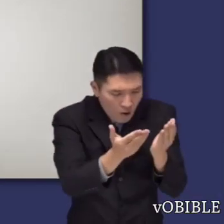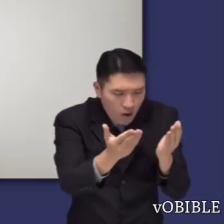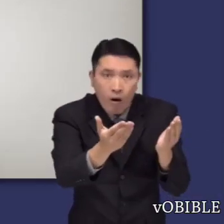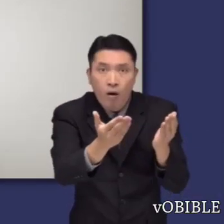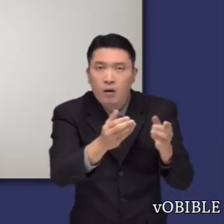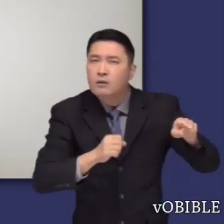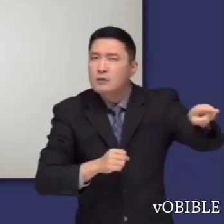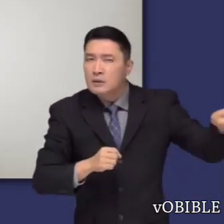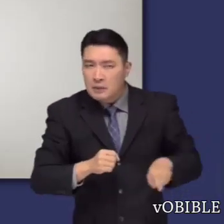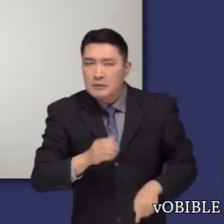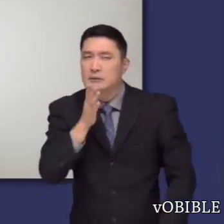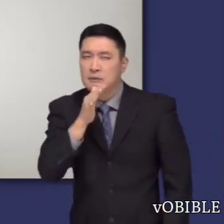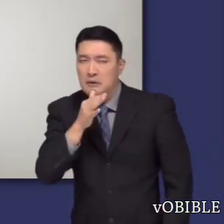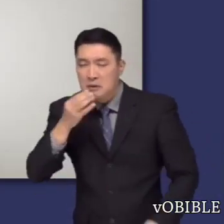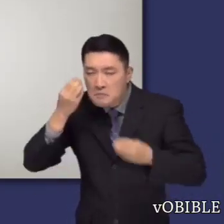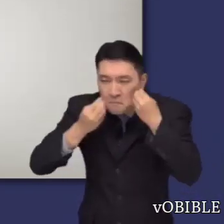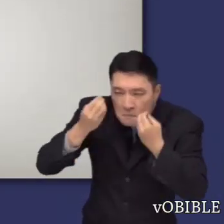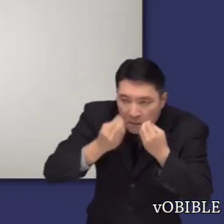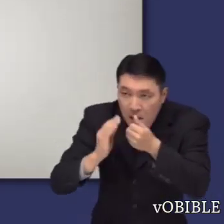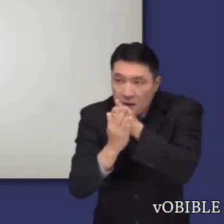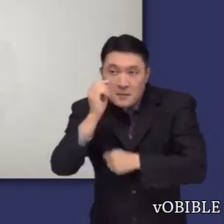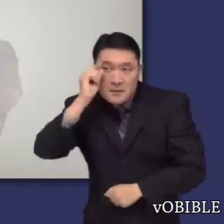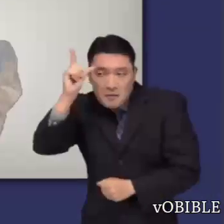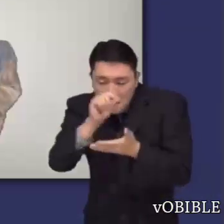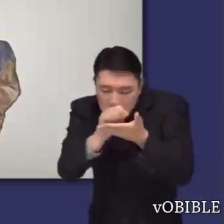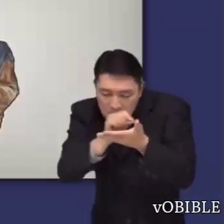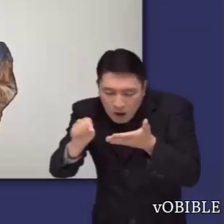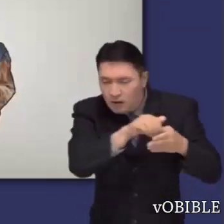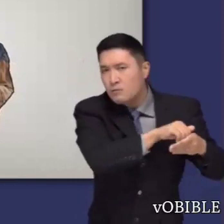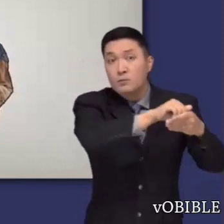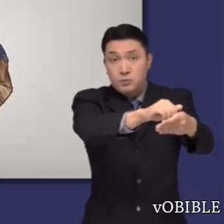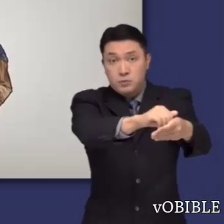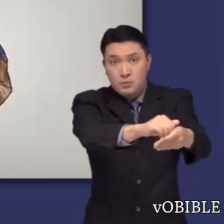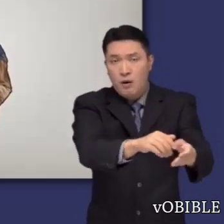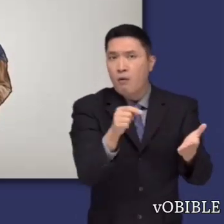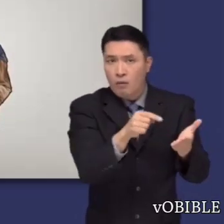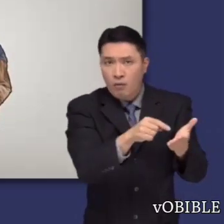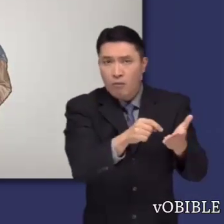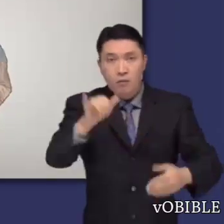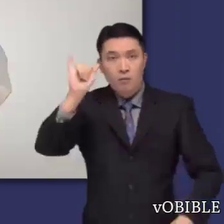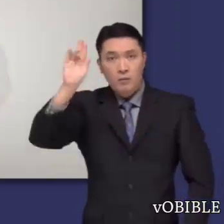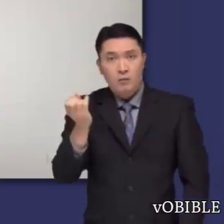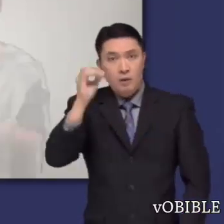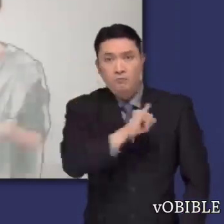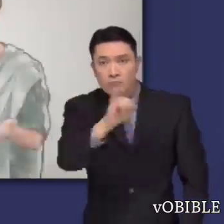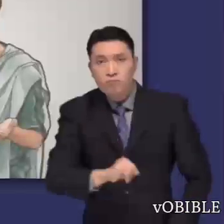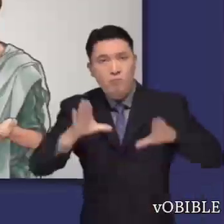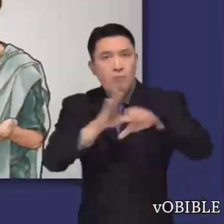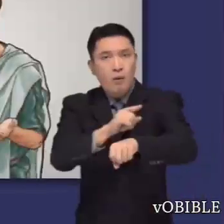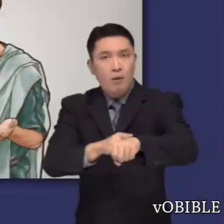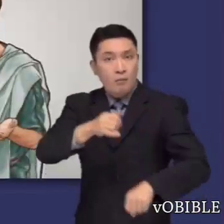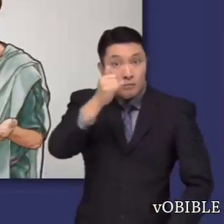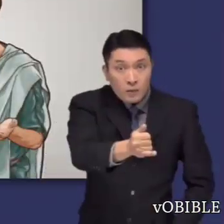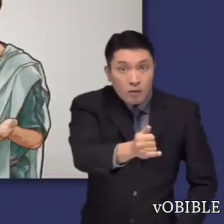另外，当地会众可能收到一些消息说耶和华的日子到了， 看来当时有些人冒充使